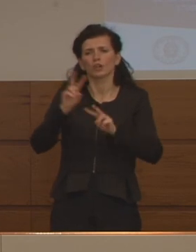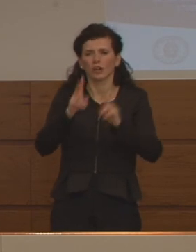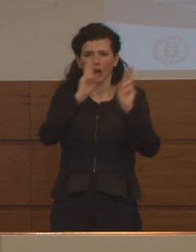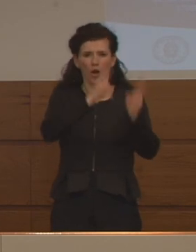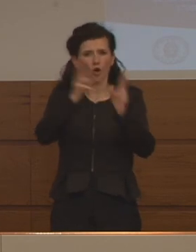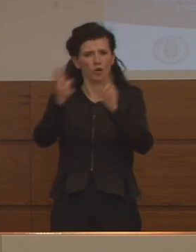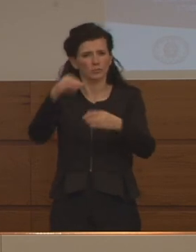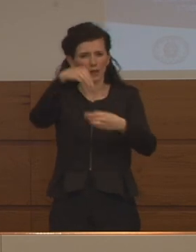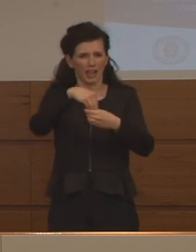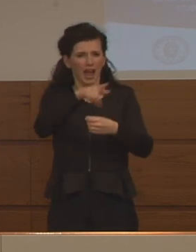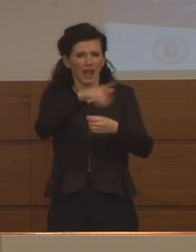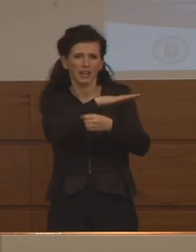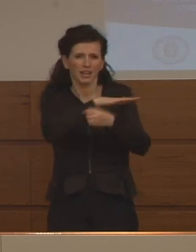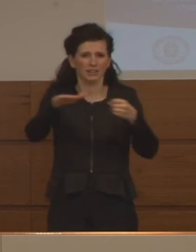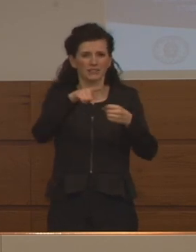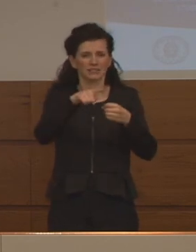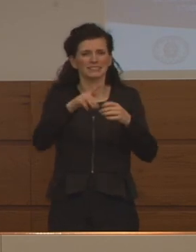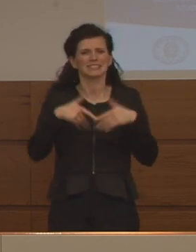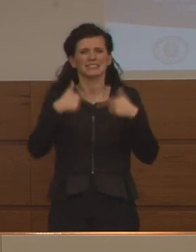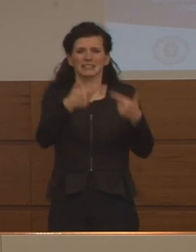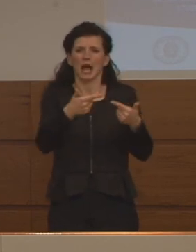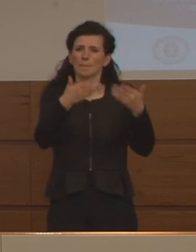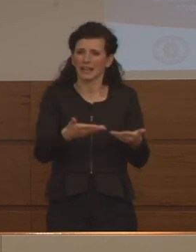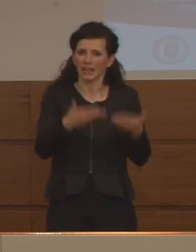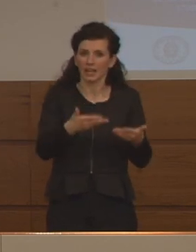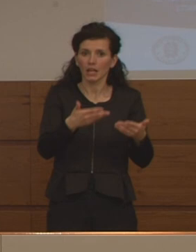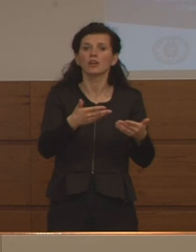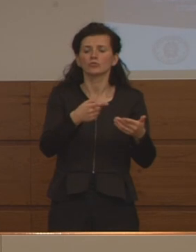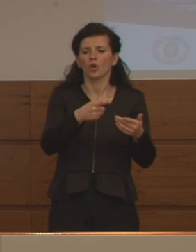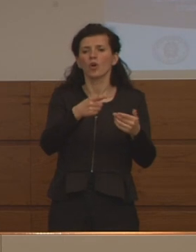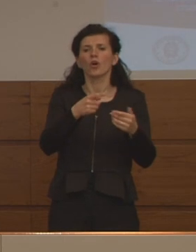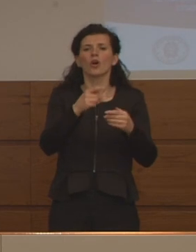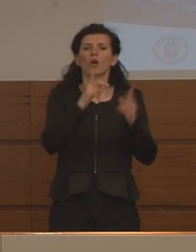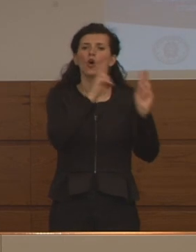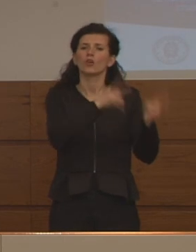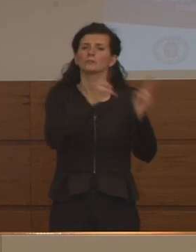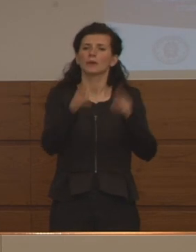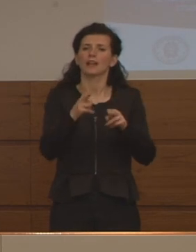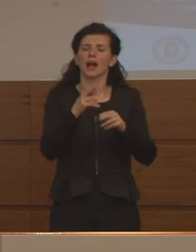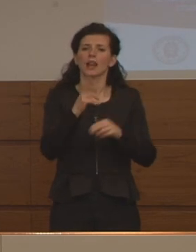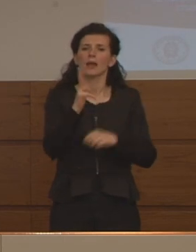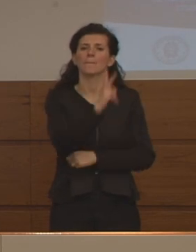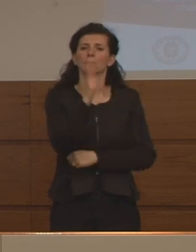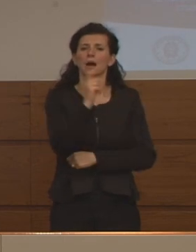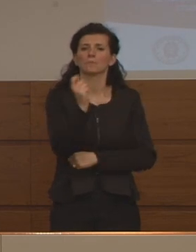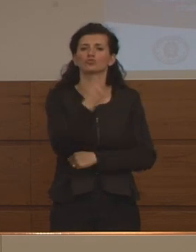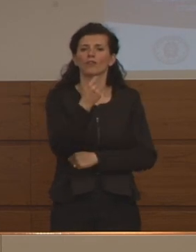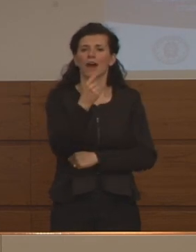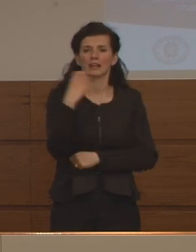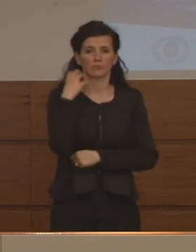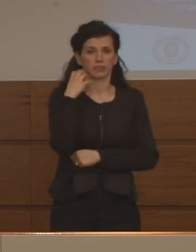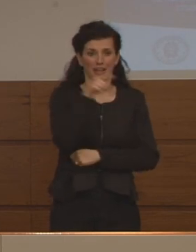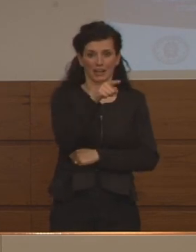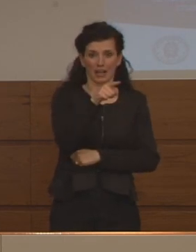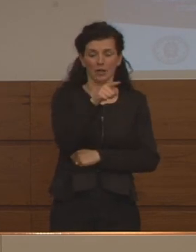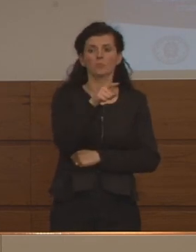andava a gravare sull'ospedale papa giovanni di bergamo lo stesso